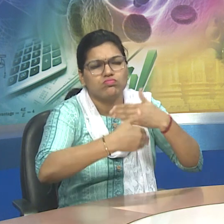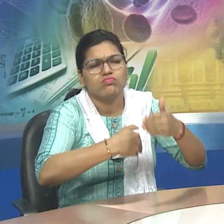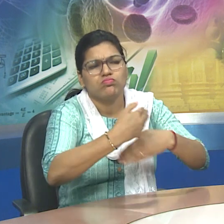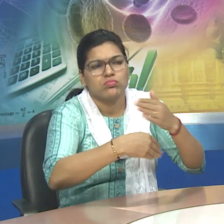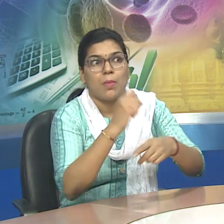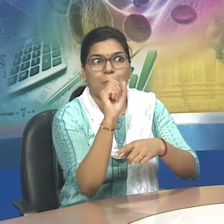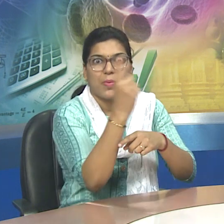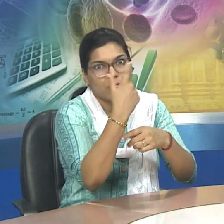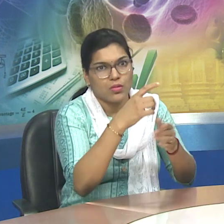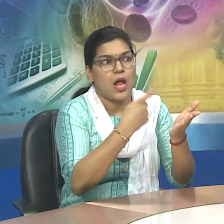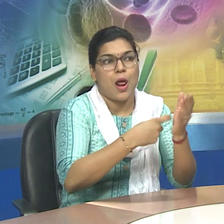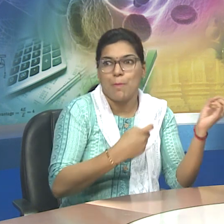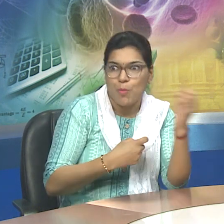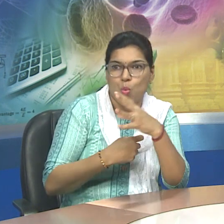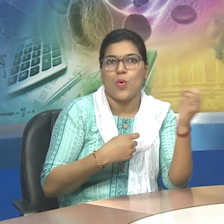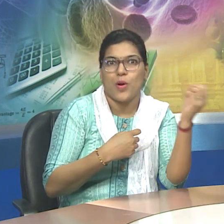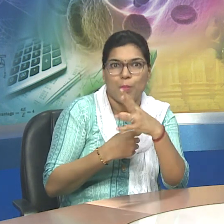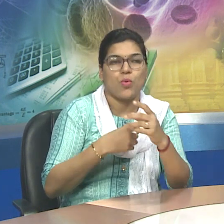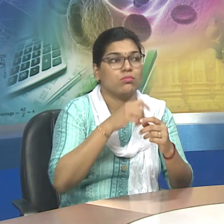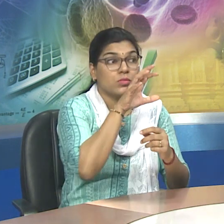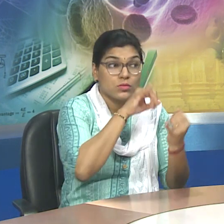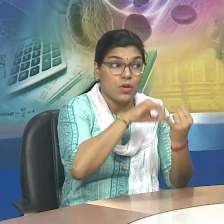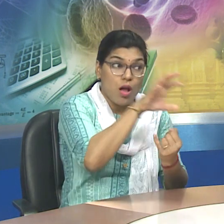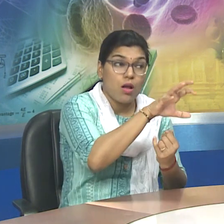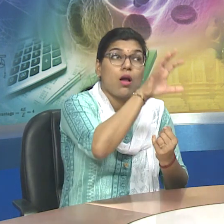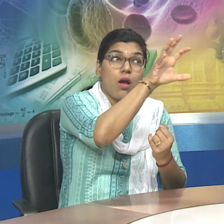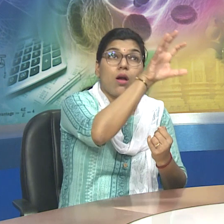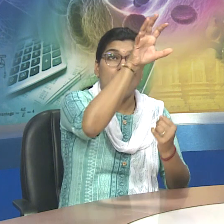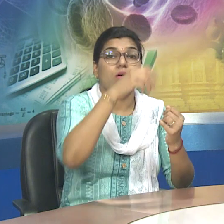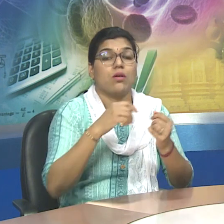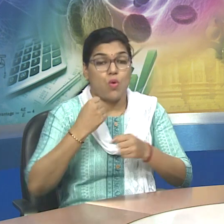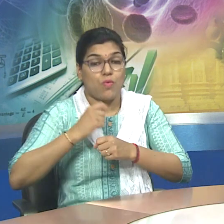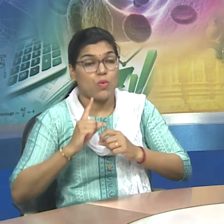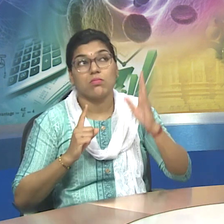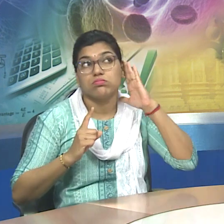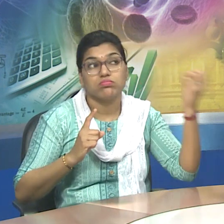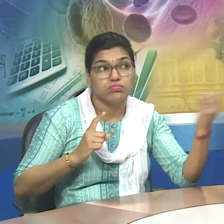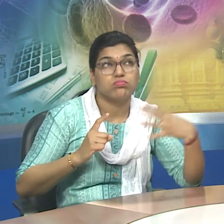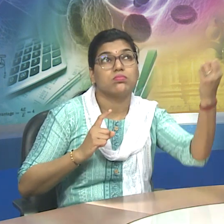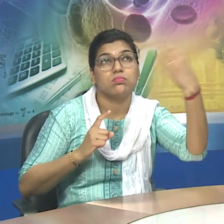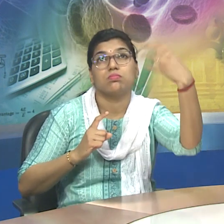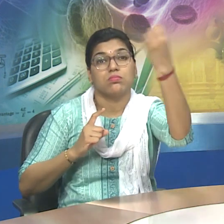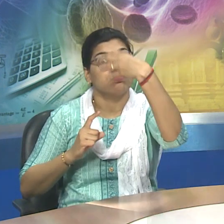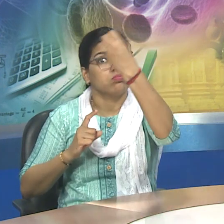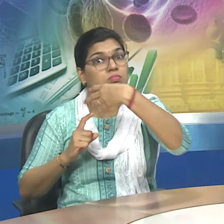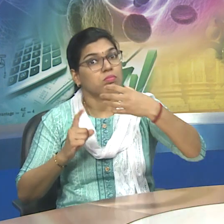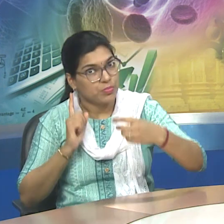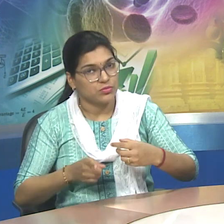के द्वारा बताए गए होते हैं या सुझाए गए होते हैं, जिनको सरकार एक कानून का